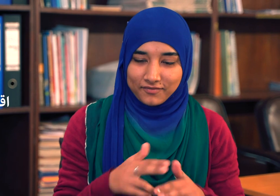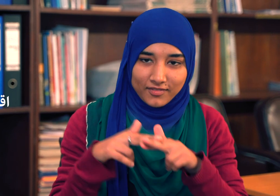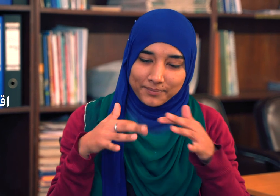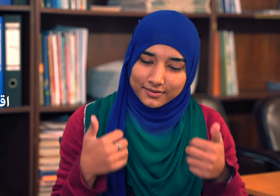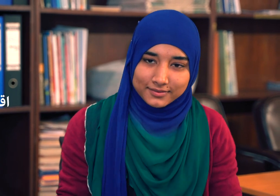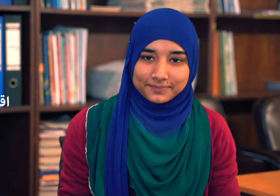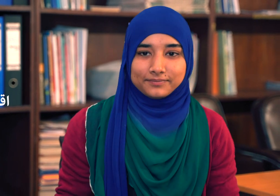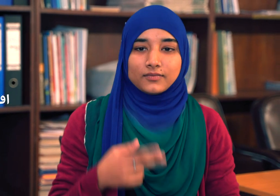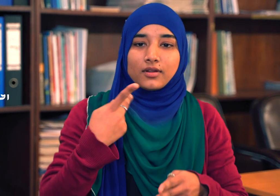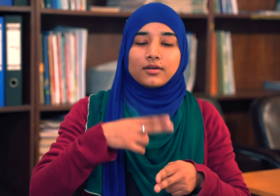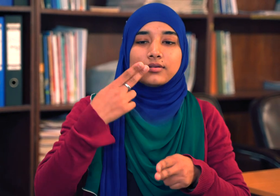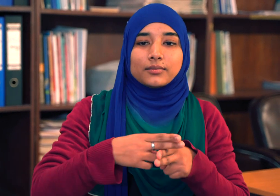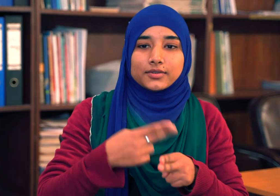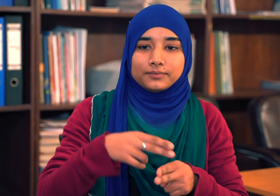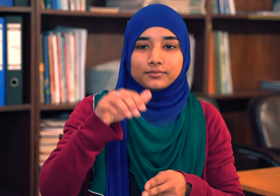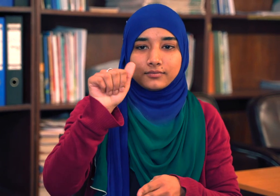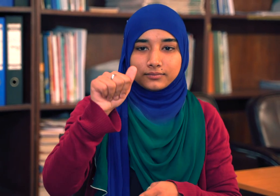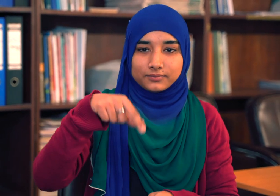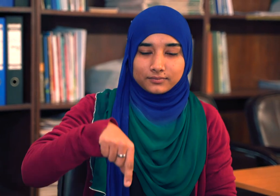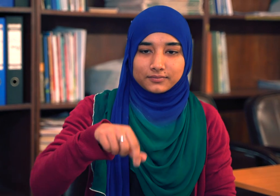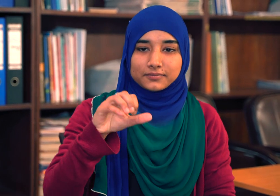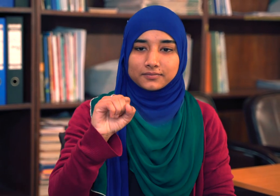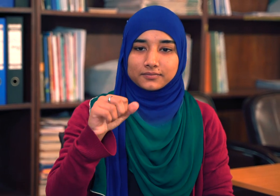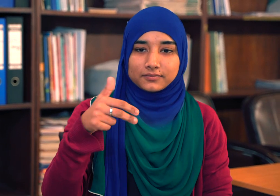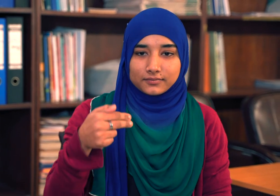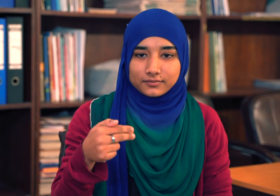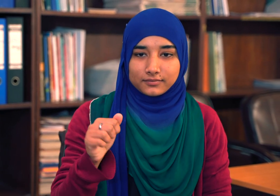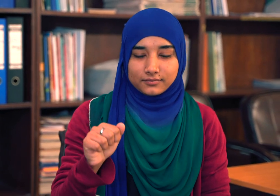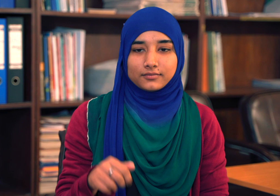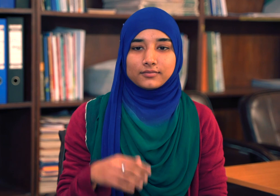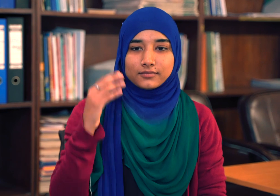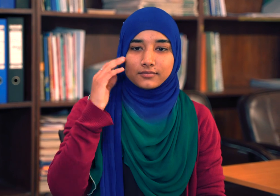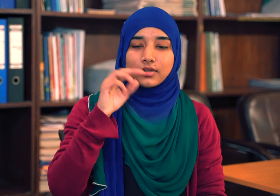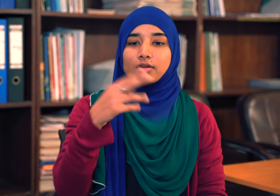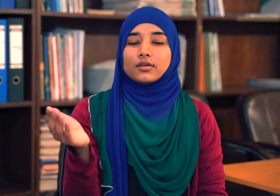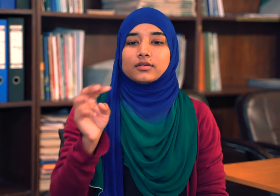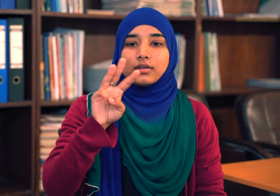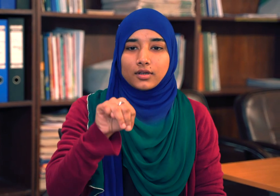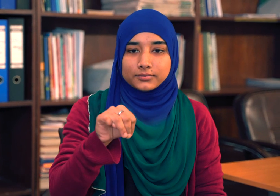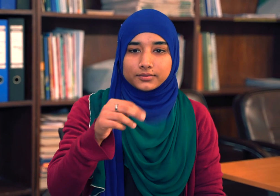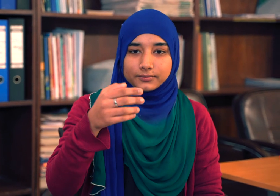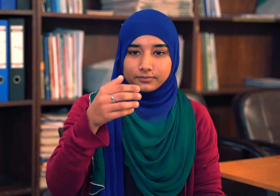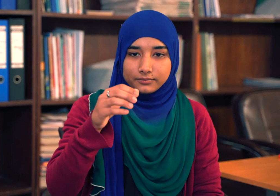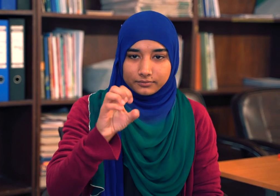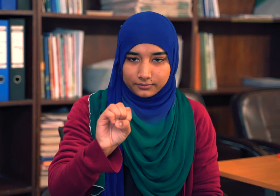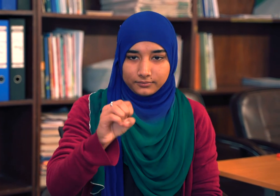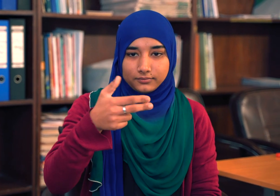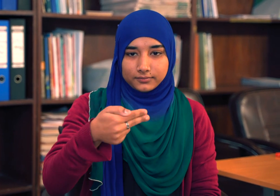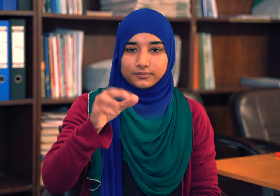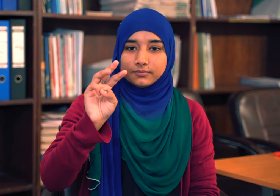السلام علیکم، امید ہے آپ خیریت سے ہوں گے۔ میرا نام اقصیٰ مسعود ہے اور میری عمر 21